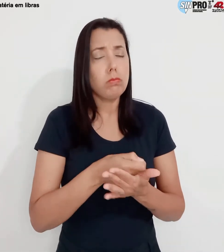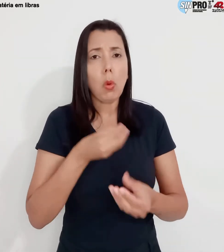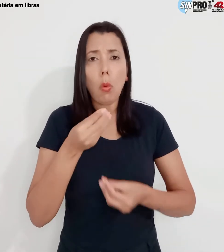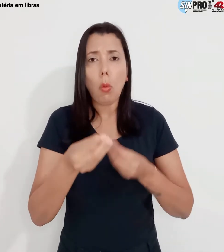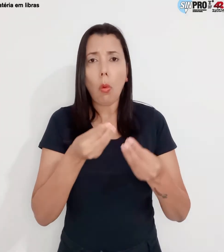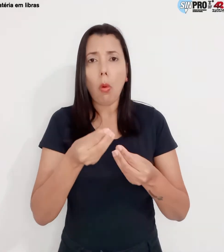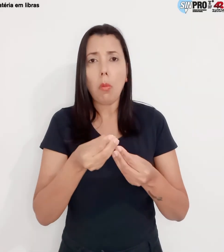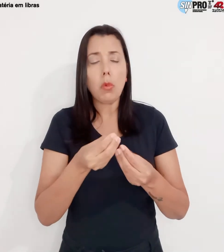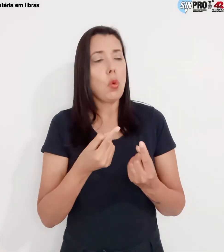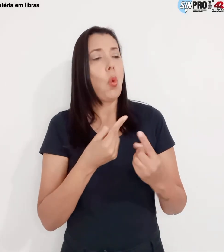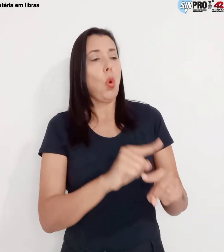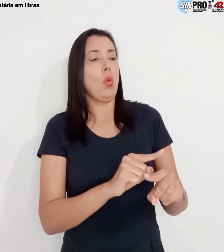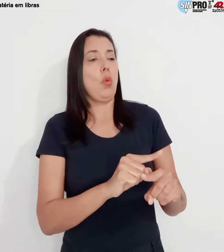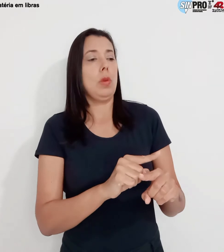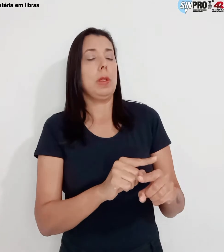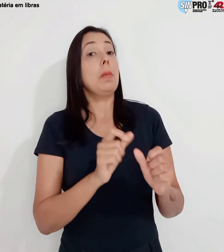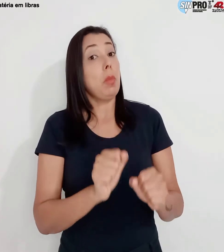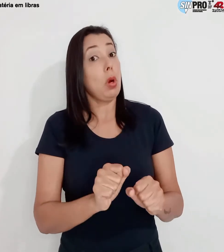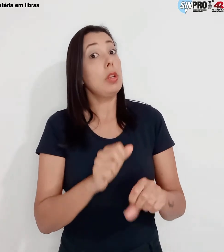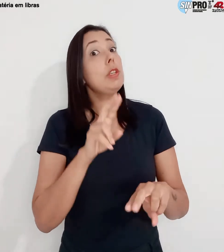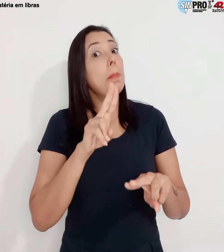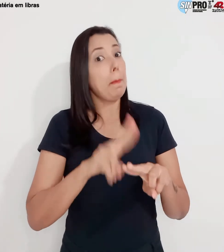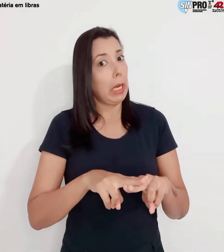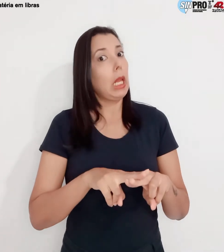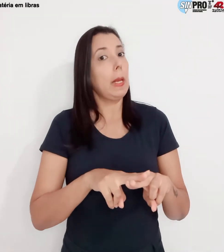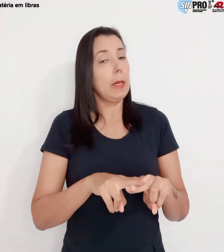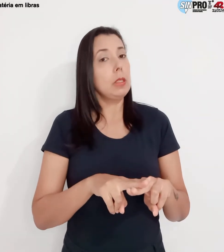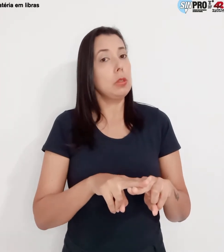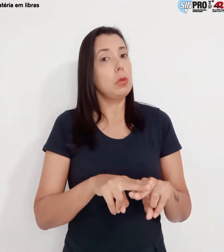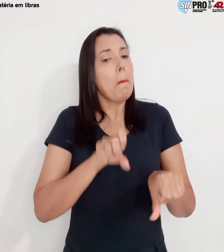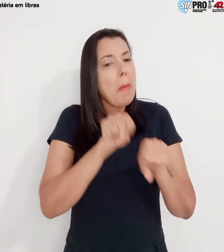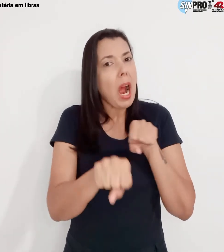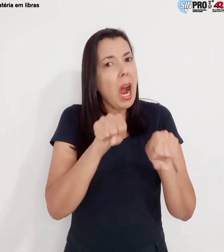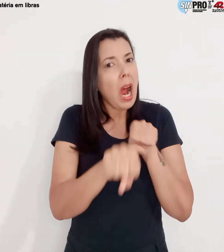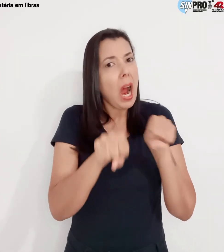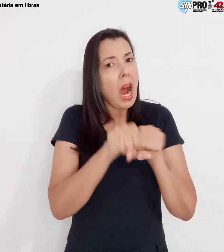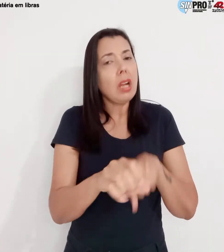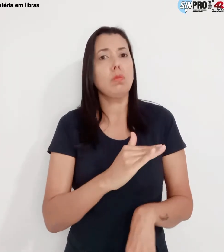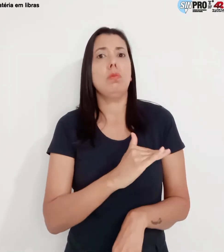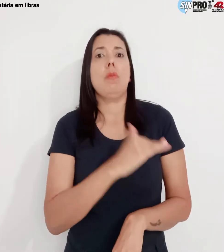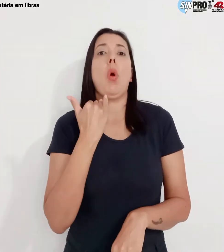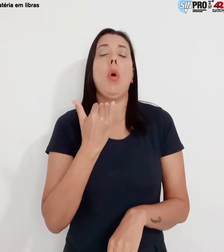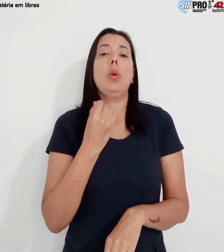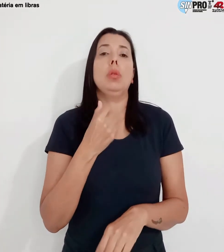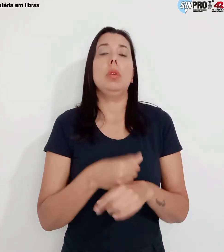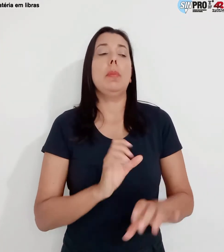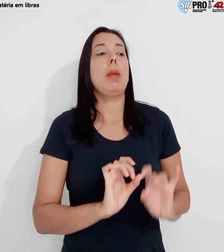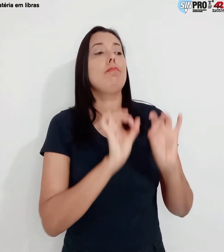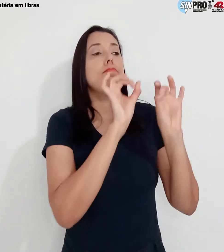como subversivo, podendo ser preso, torturado, morto ou exilado.